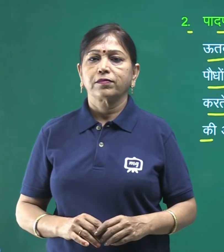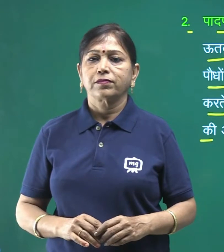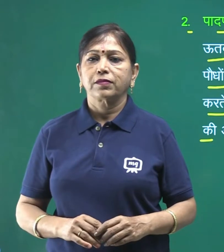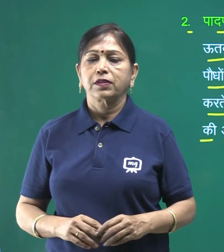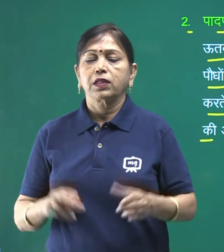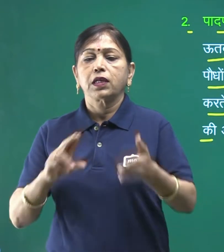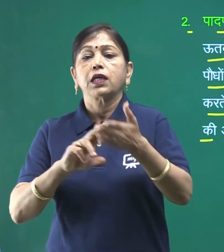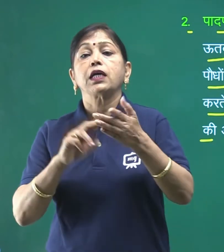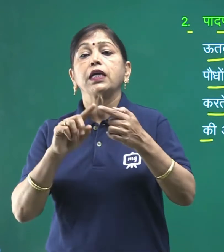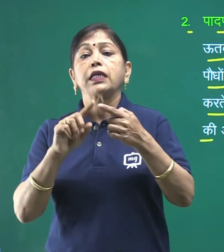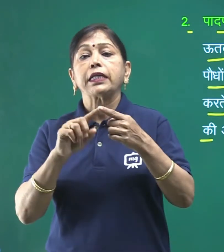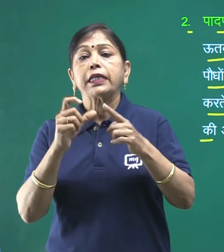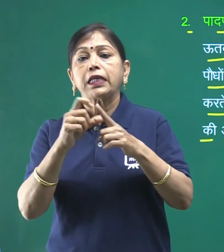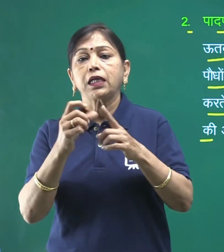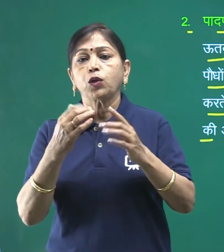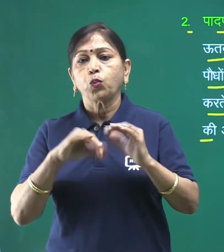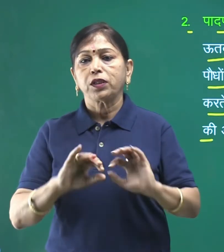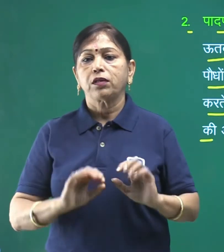आवश्यकता होती है।